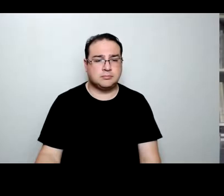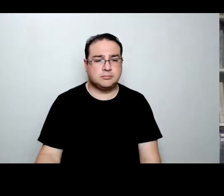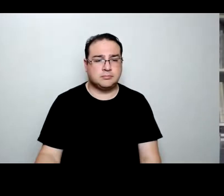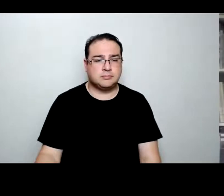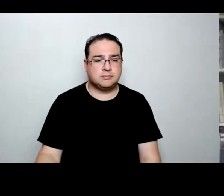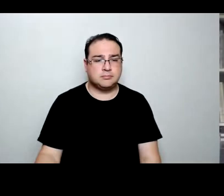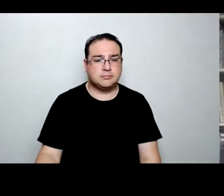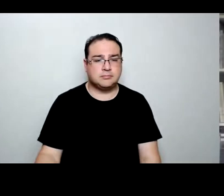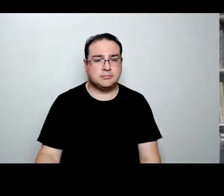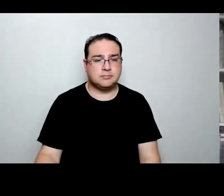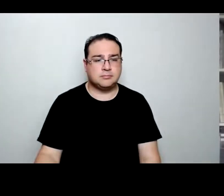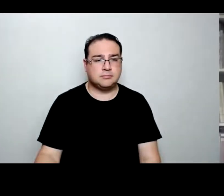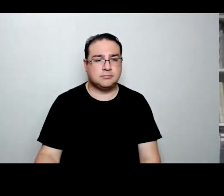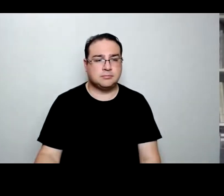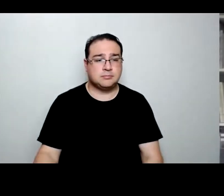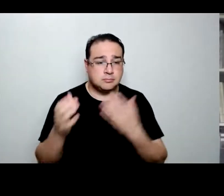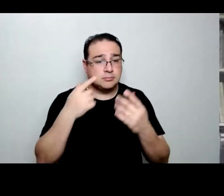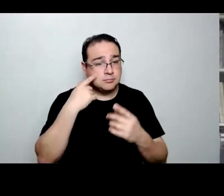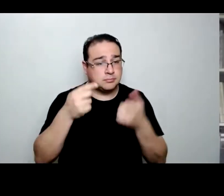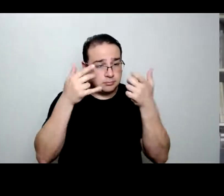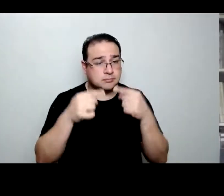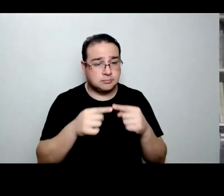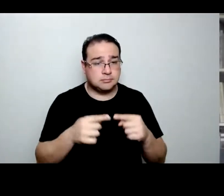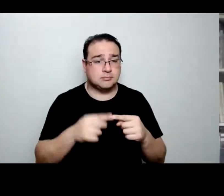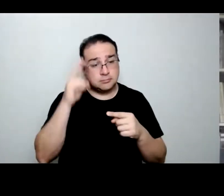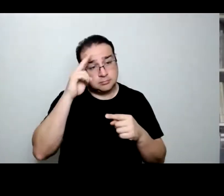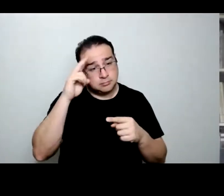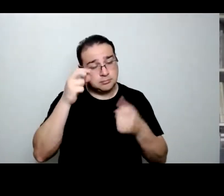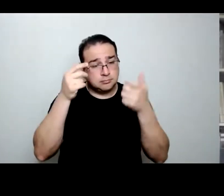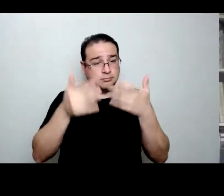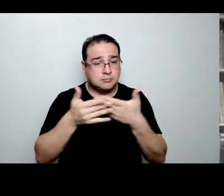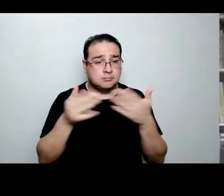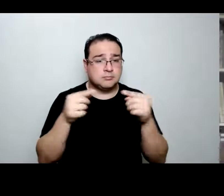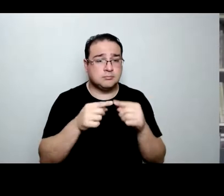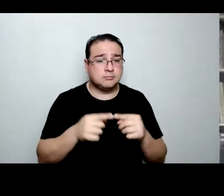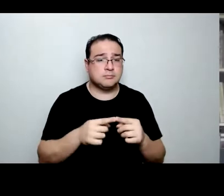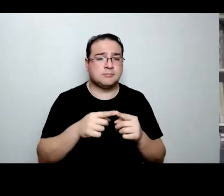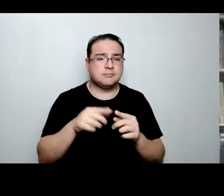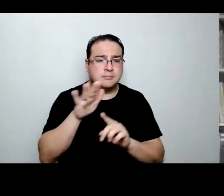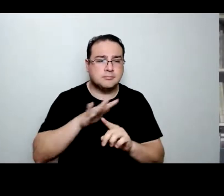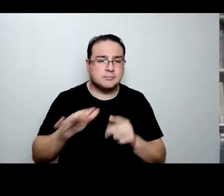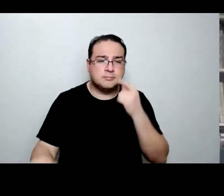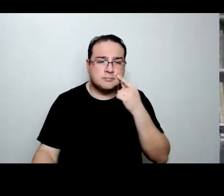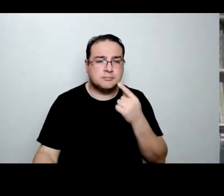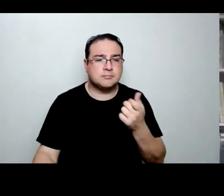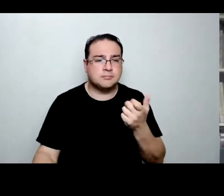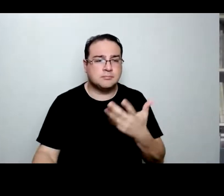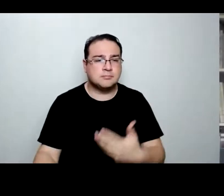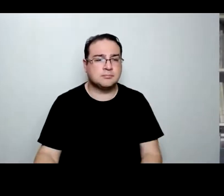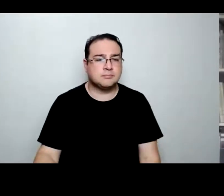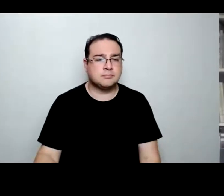Bom, eu espero daqui a pouco explicar esse histórico todo que eu fiz aqui, bastante superficial, na verdade,